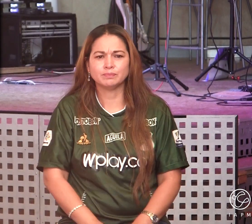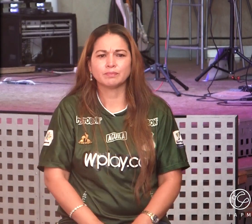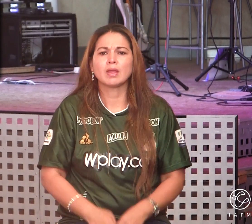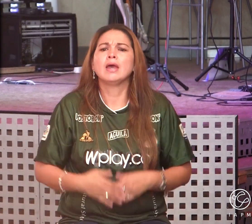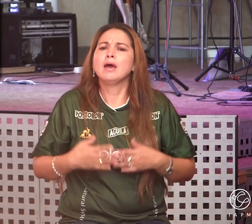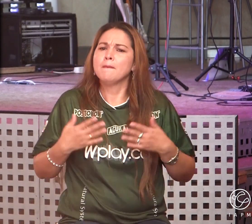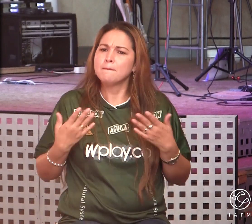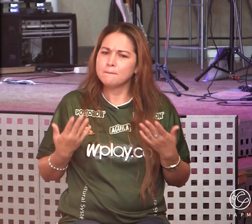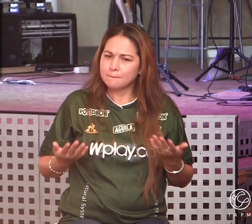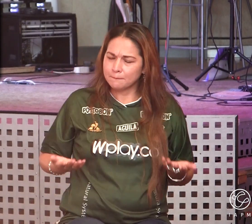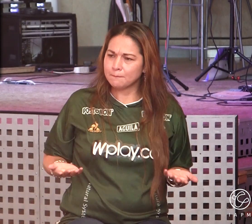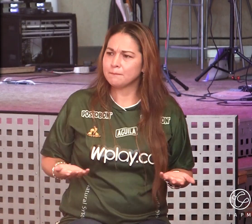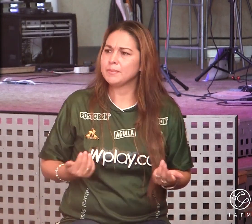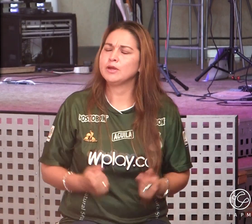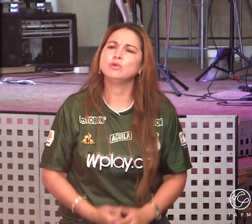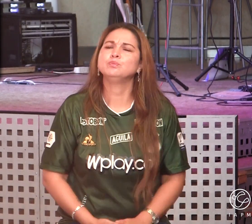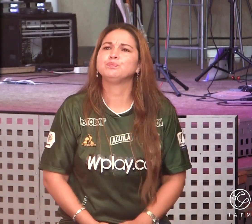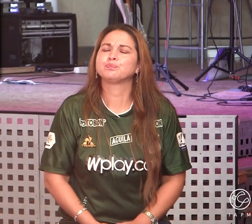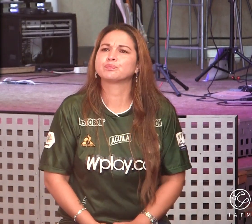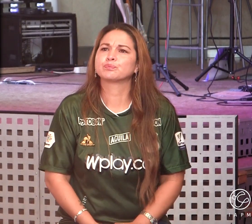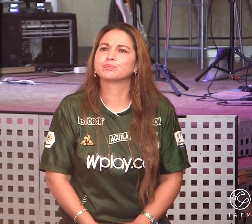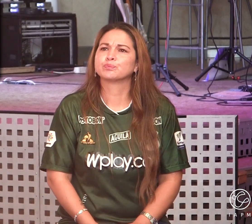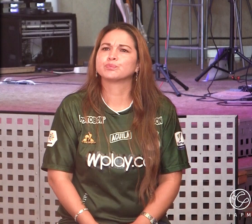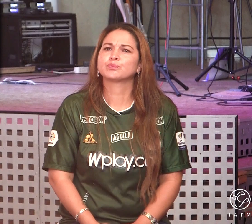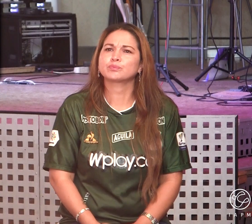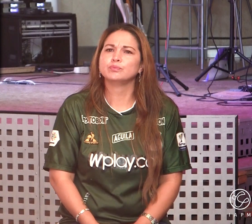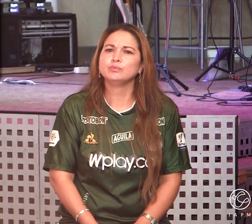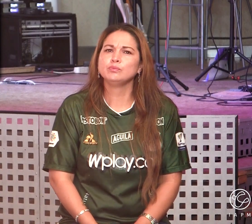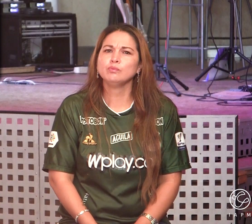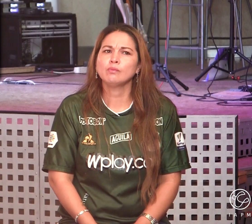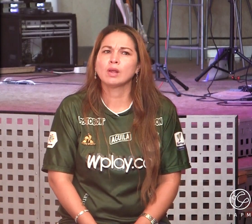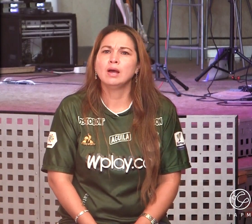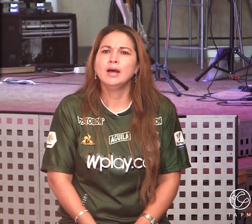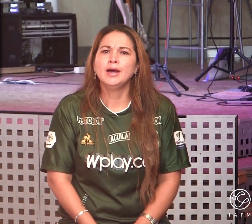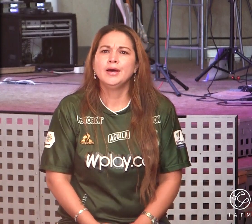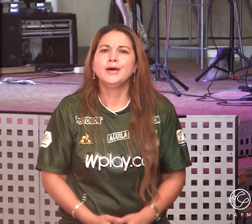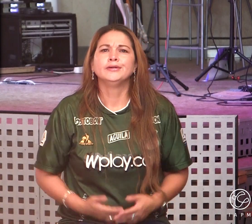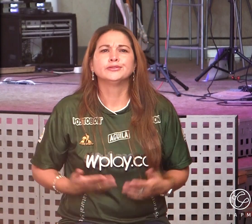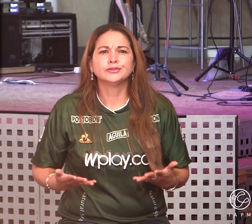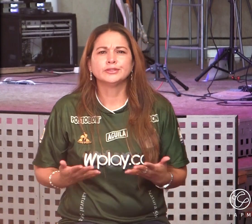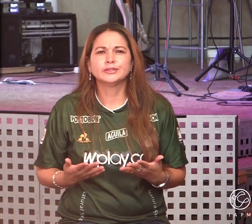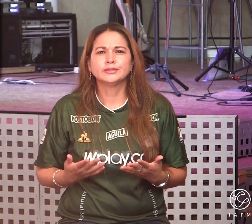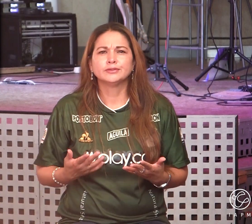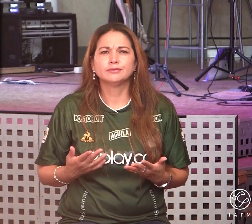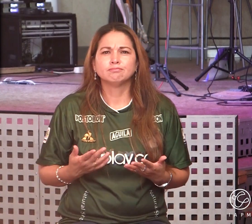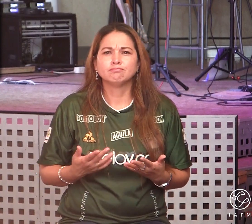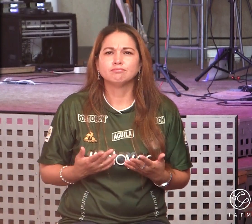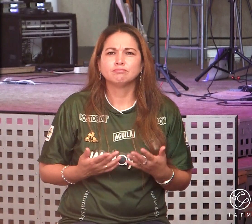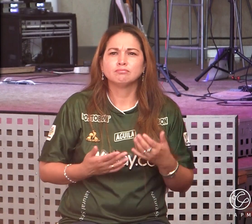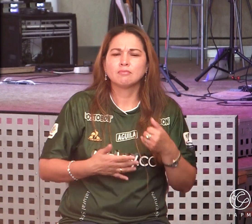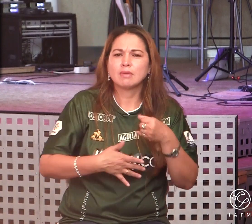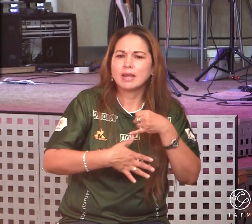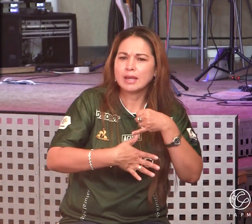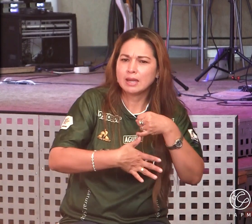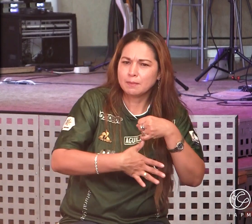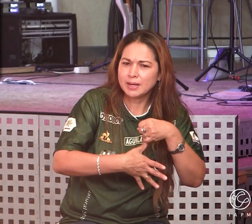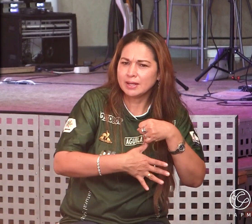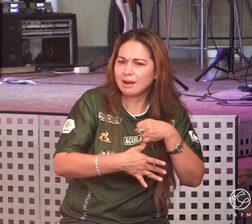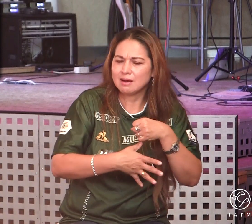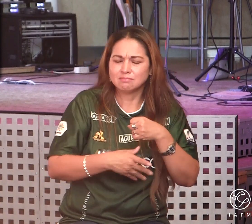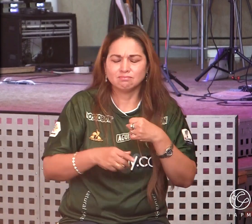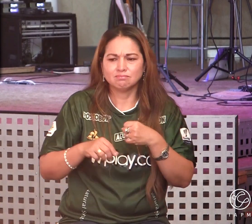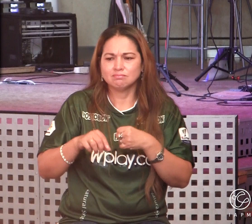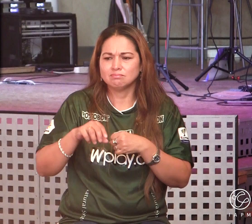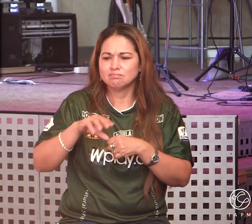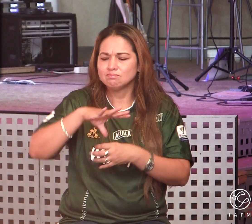siempre. Bueno, todas las Américas ha sido como un río de alteraciones, de altas, bajas, sube, baja. Así que